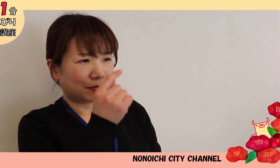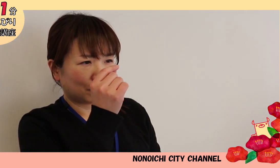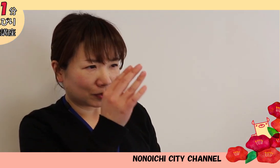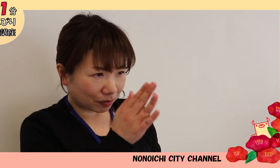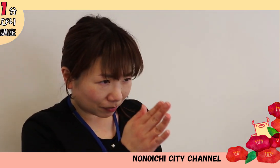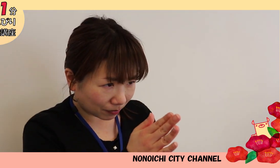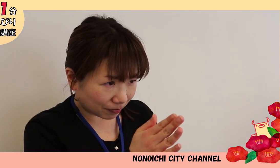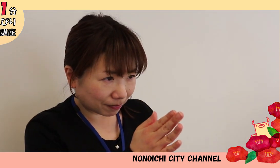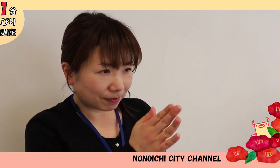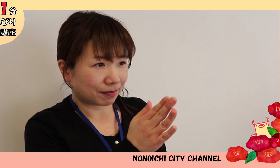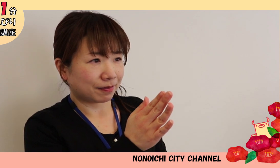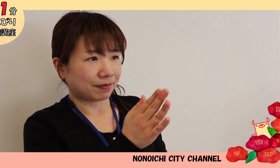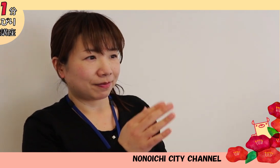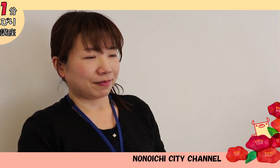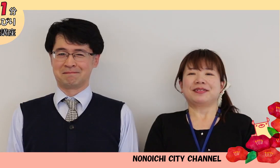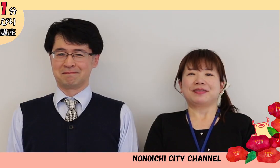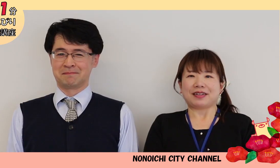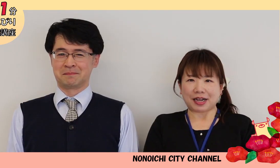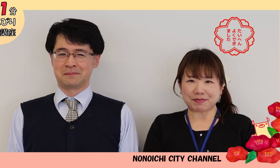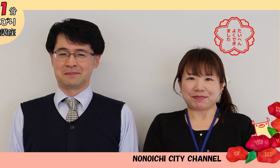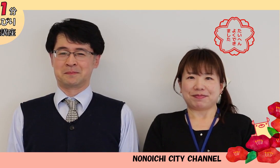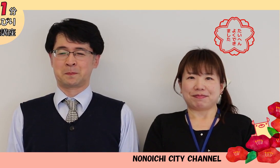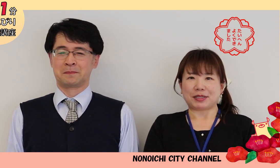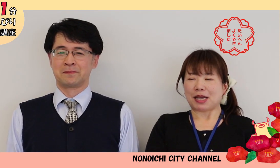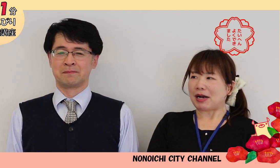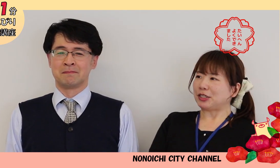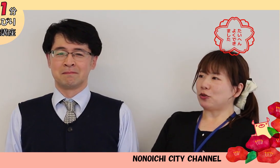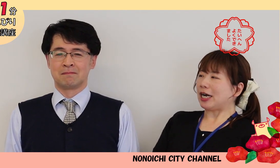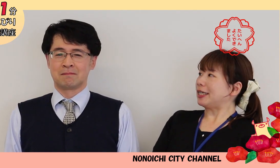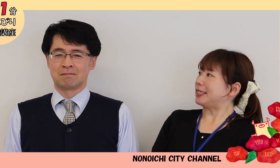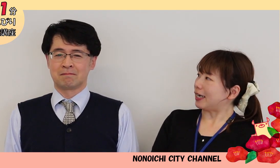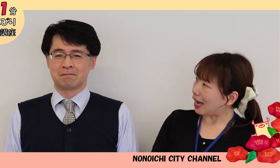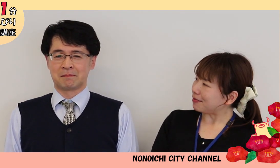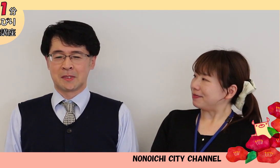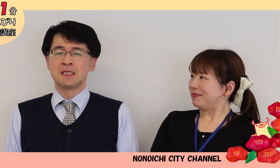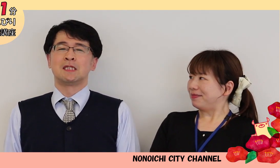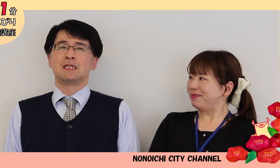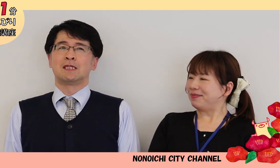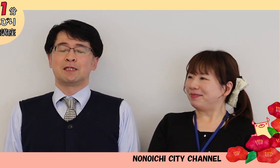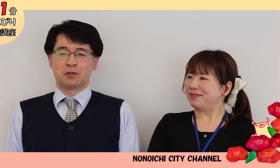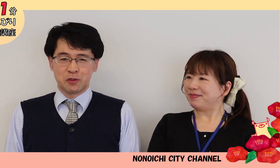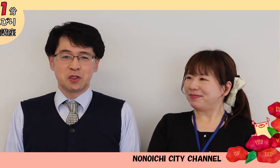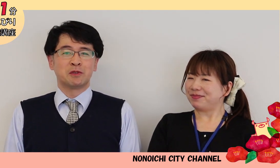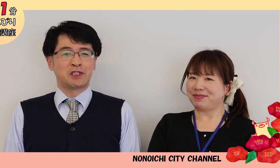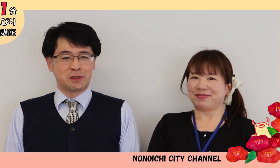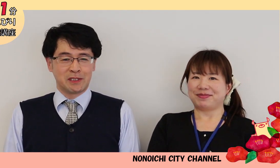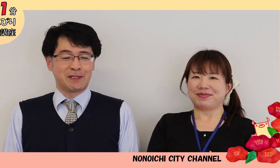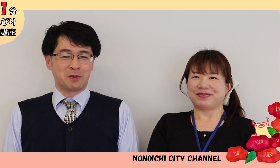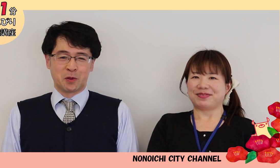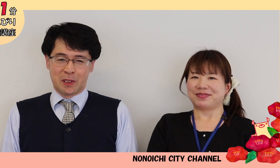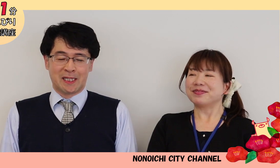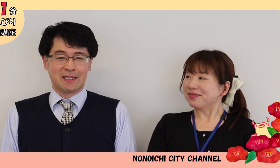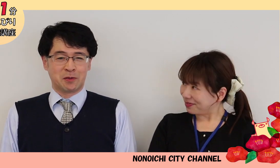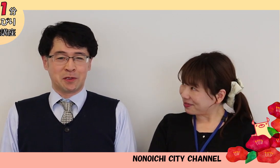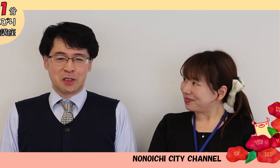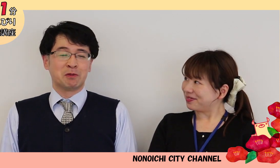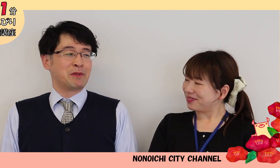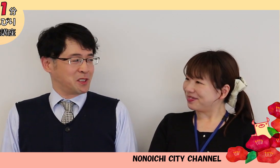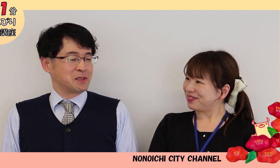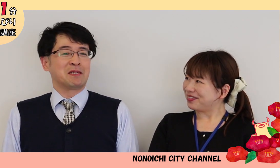すみません。はい、増山課長いかがでしたか？ 表情も一緒にっていうところがとても勉強になり